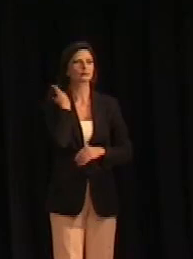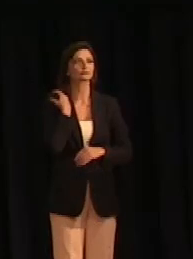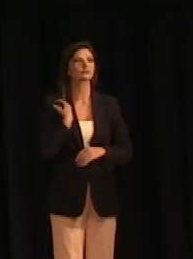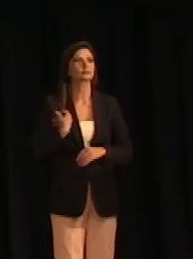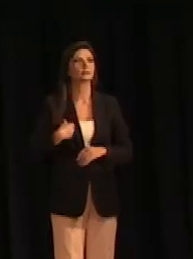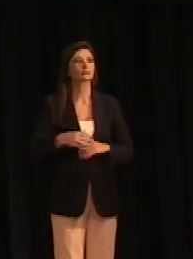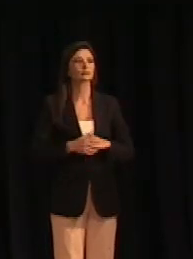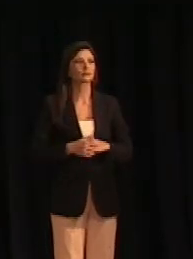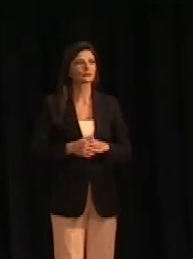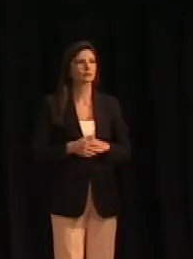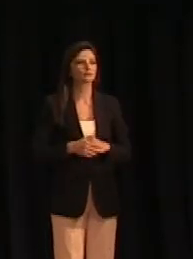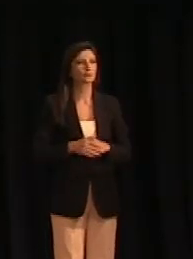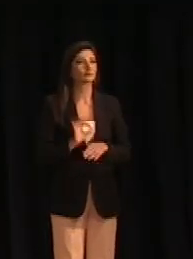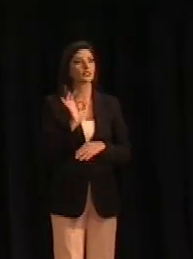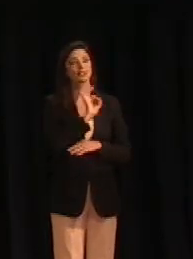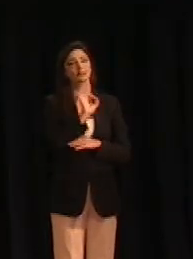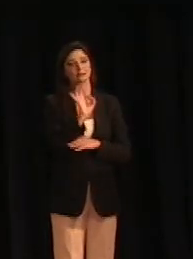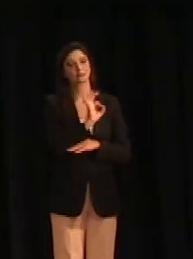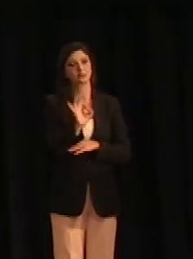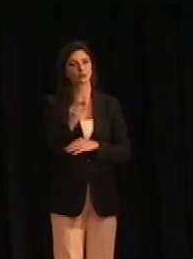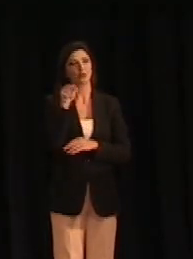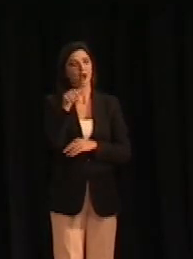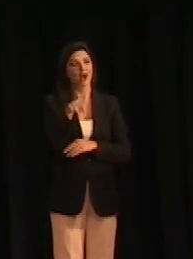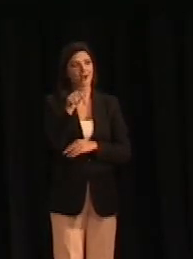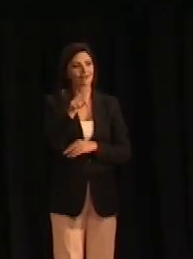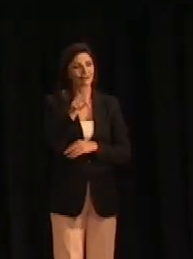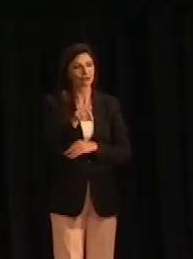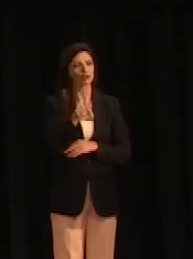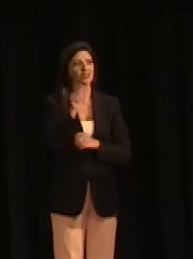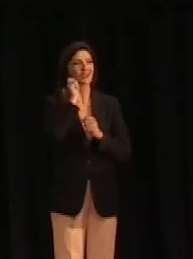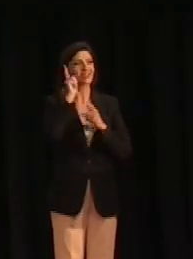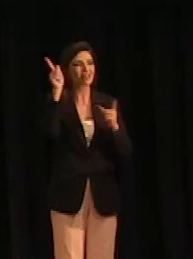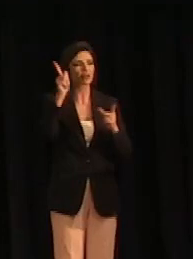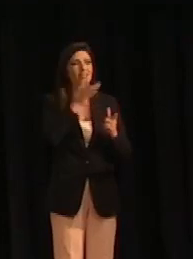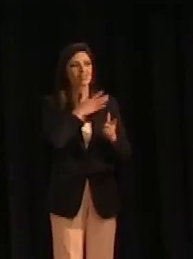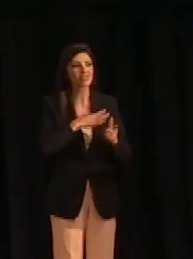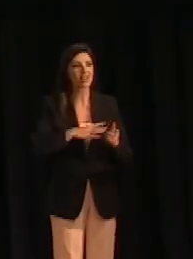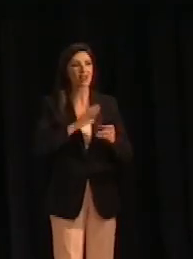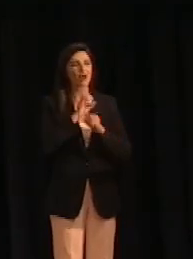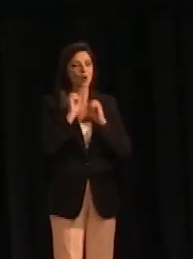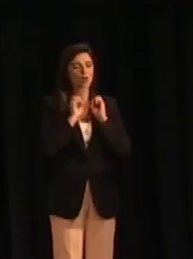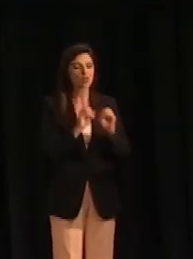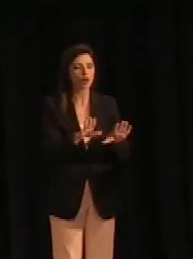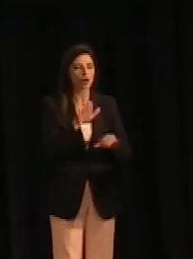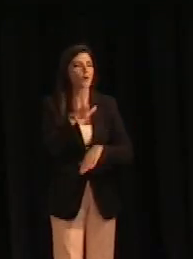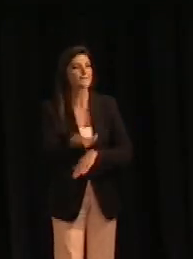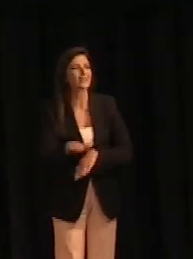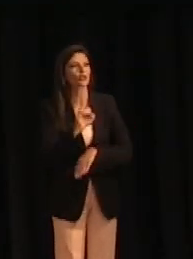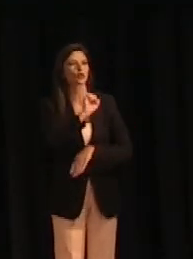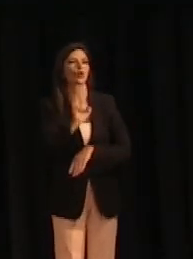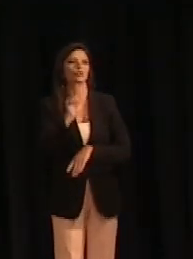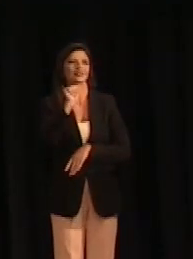Αφιερώνεται ιδιαίτερα και στοχευμένα στη μνήμη του μικρού Σάββα, όπου αυτό το διήμερο γιορτάζουμε